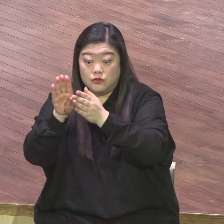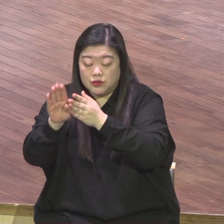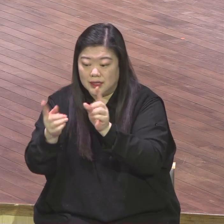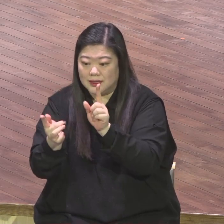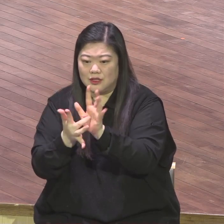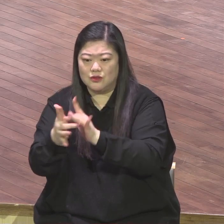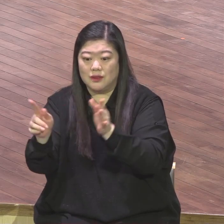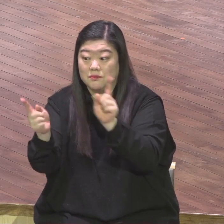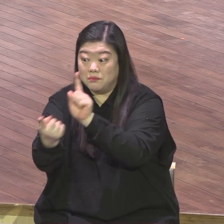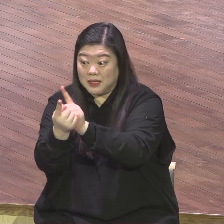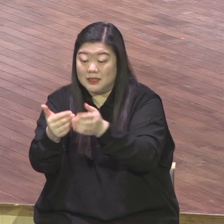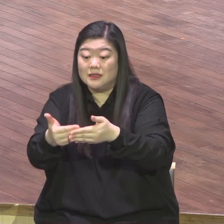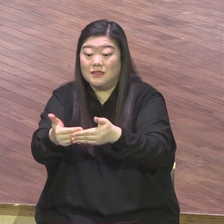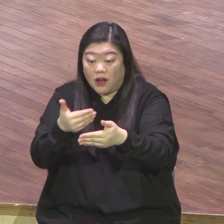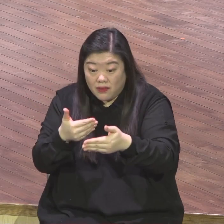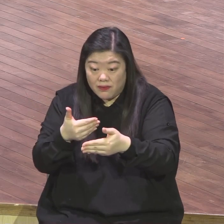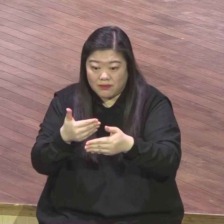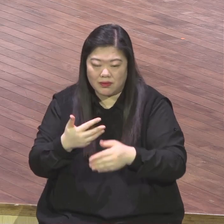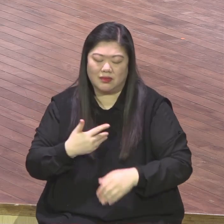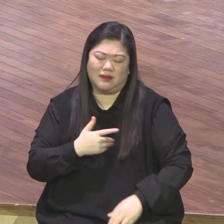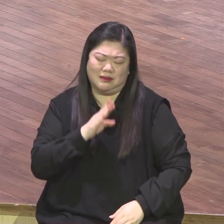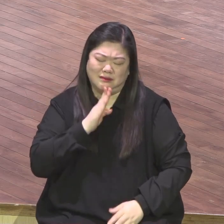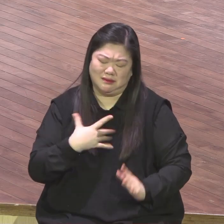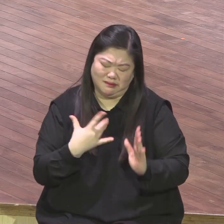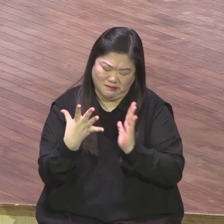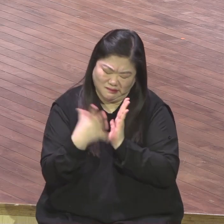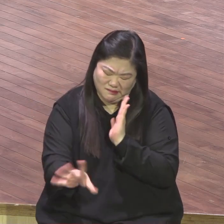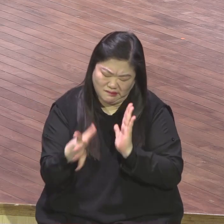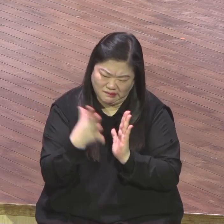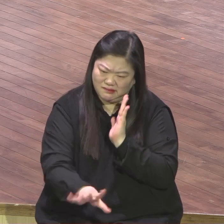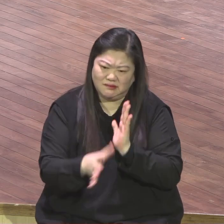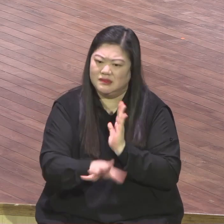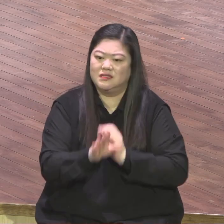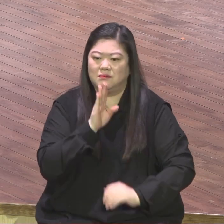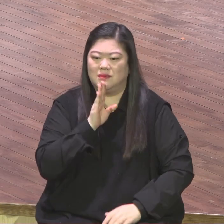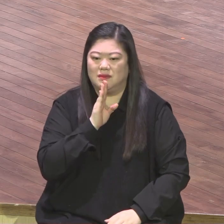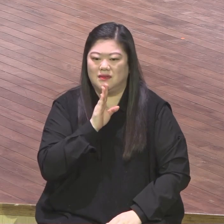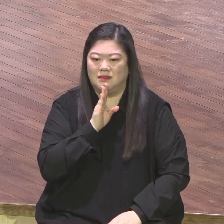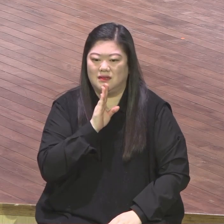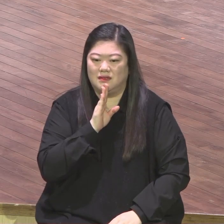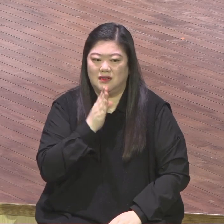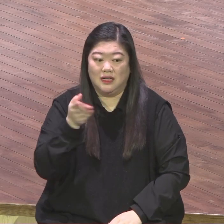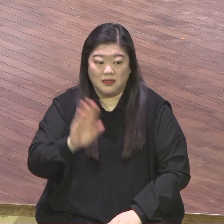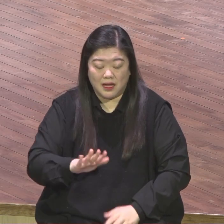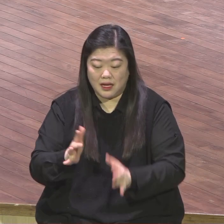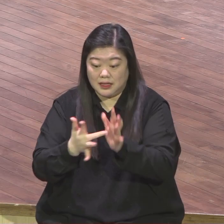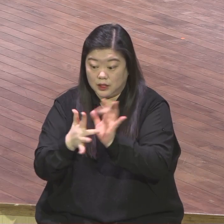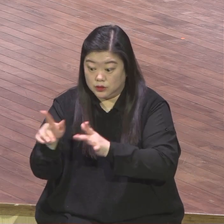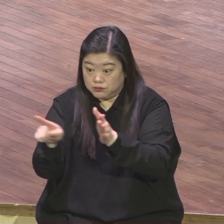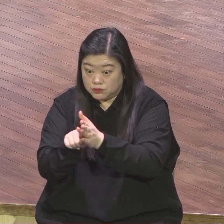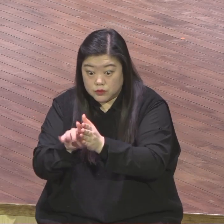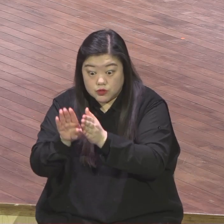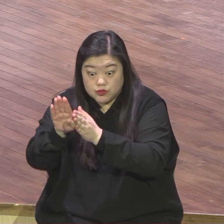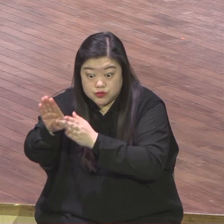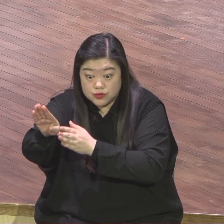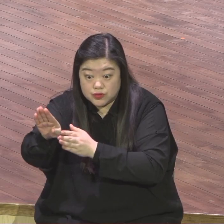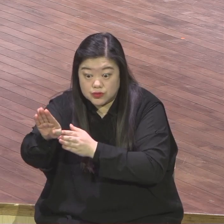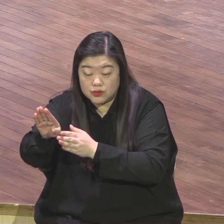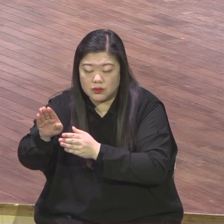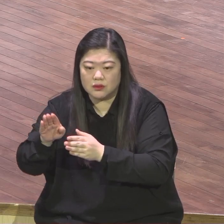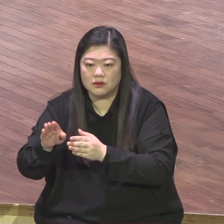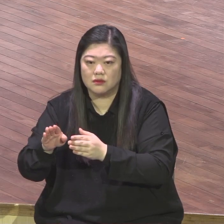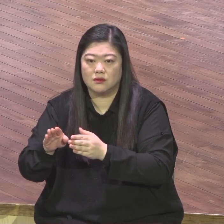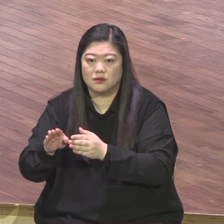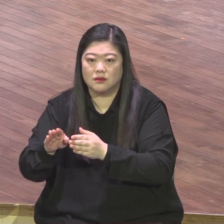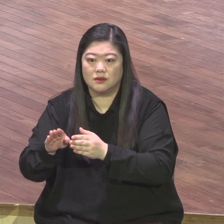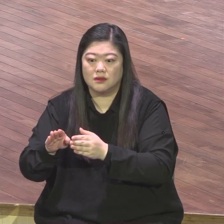예수 그리스도를 만나기 이전까지 사도 바울에게 예수 그리스도는 어떤 존재였느냐?